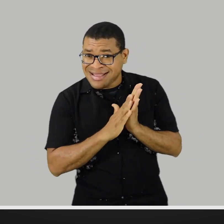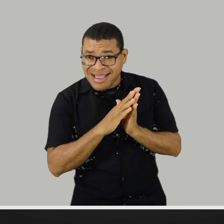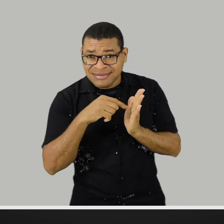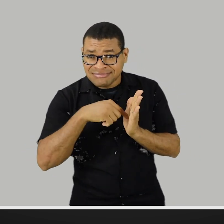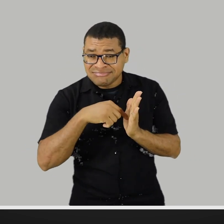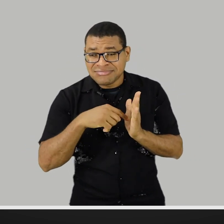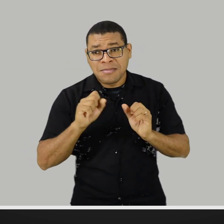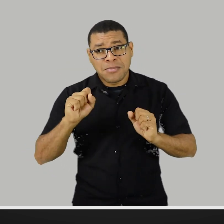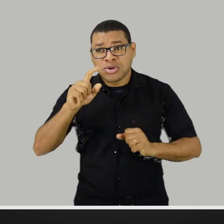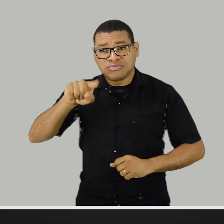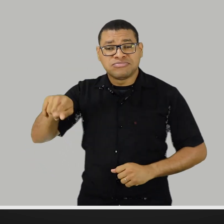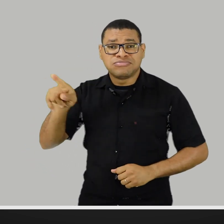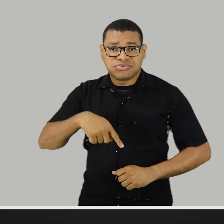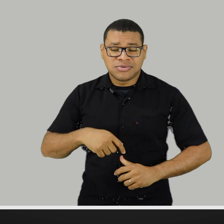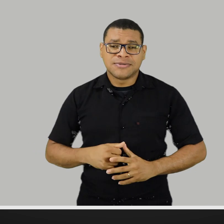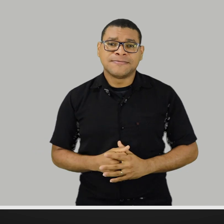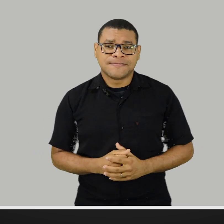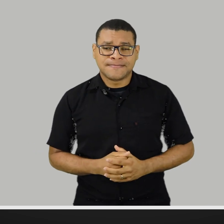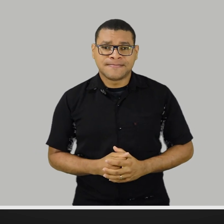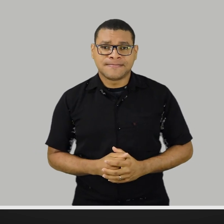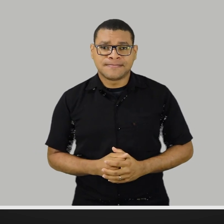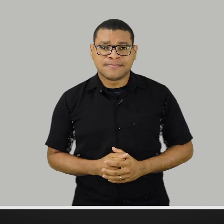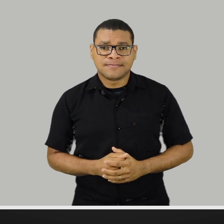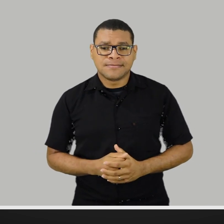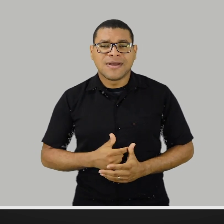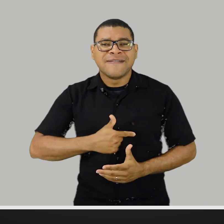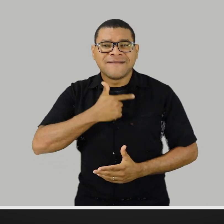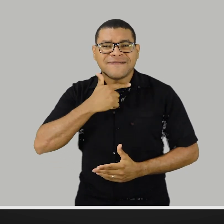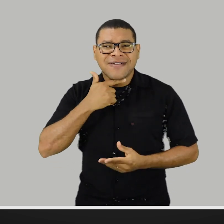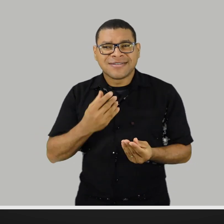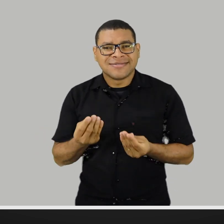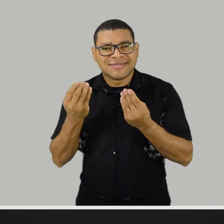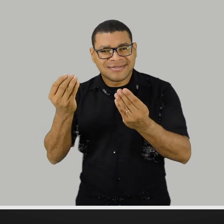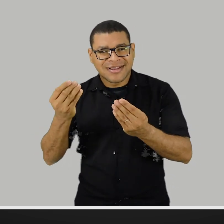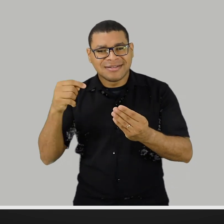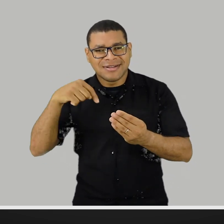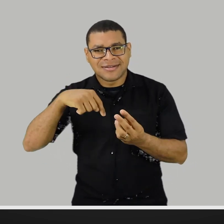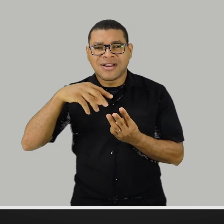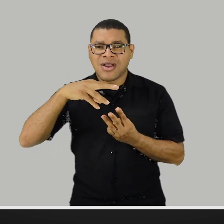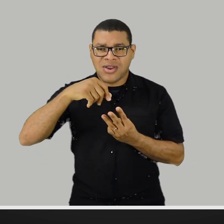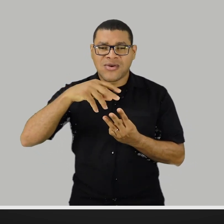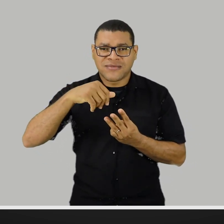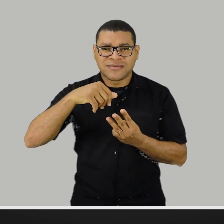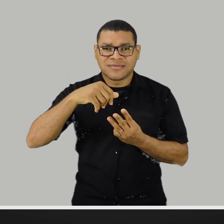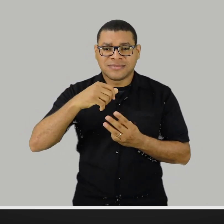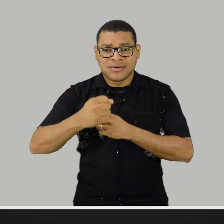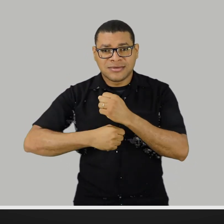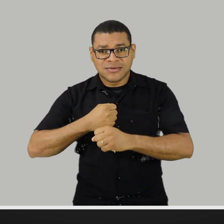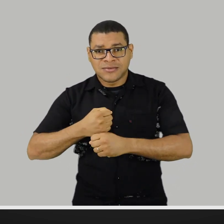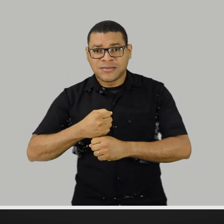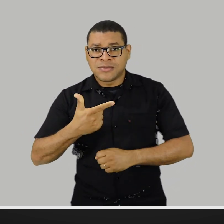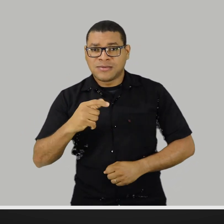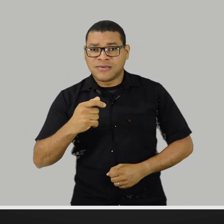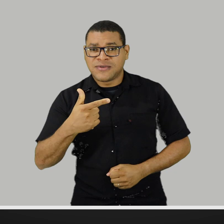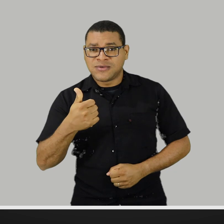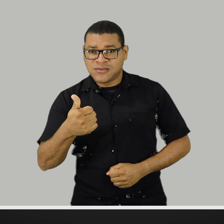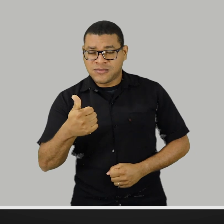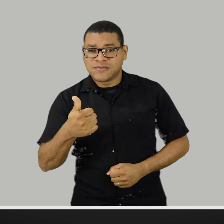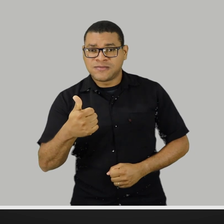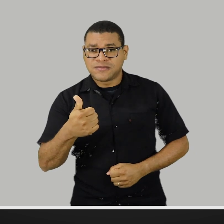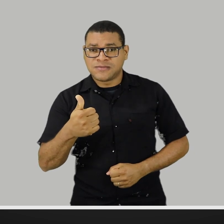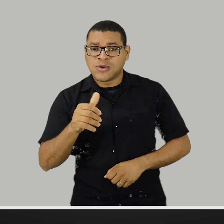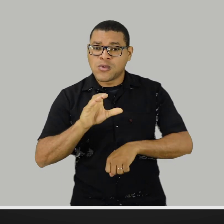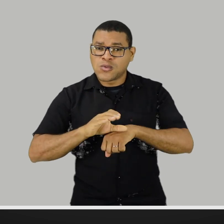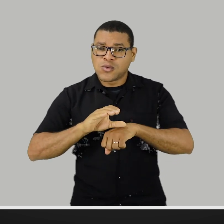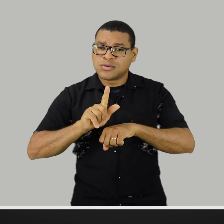classificado 7 as vagas disponibilizadas pela Universidade Federal de Sergipe para o ano letivo de